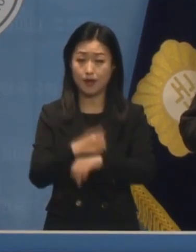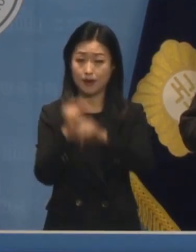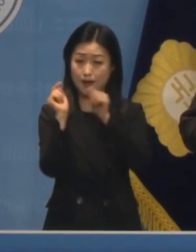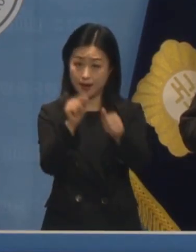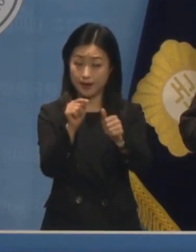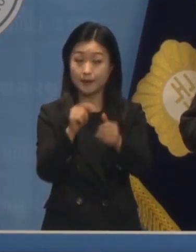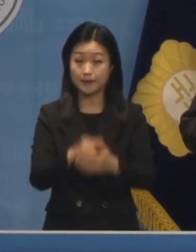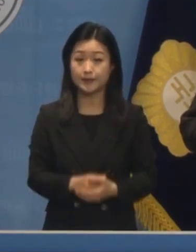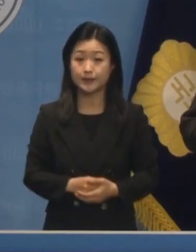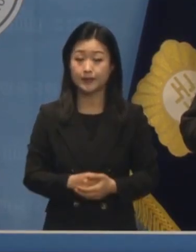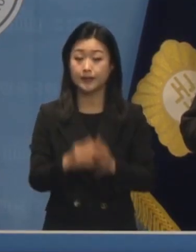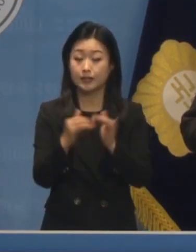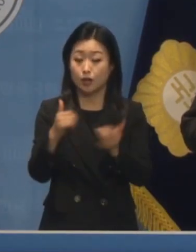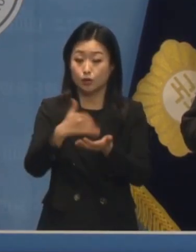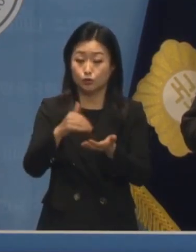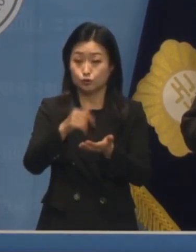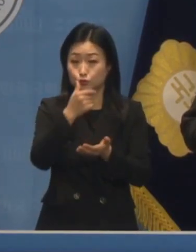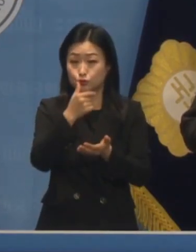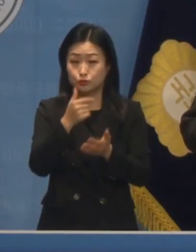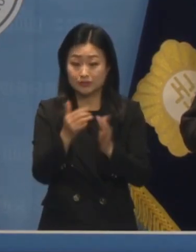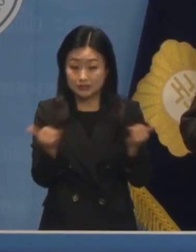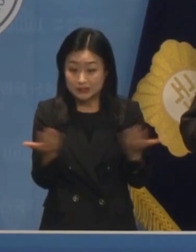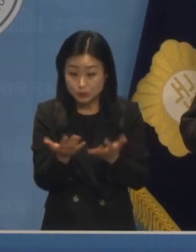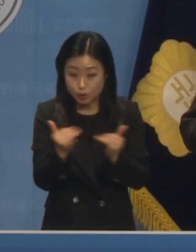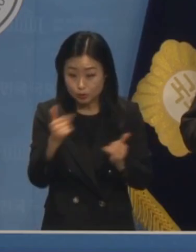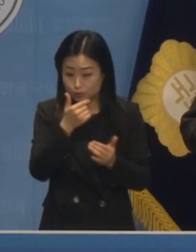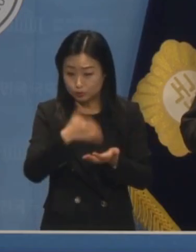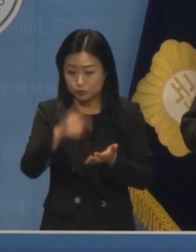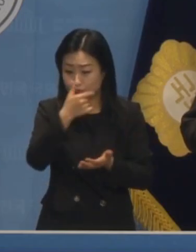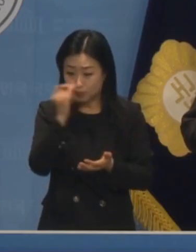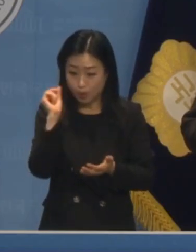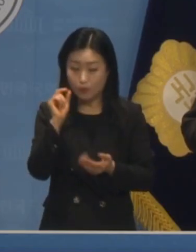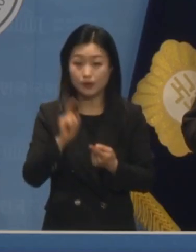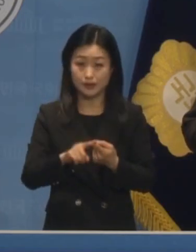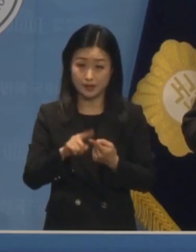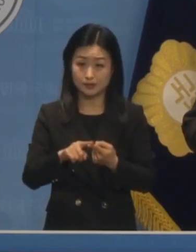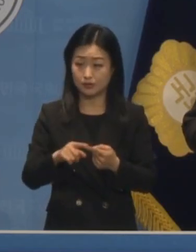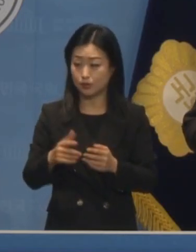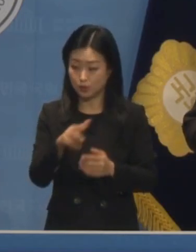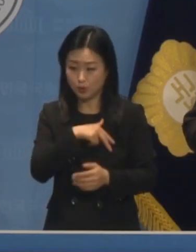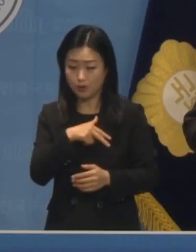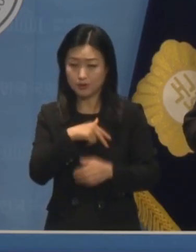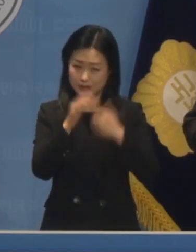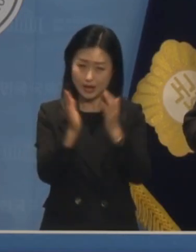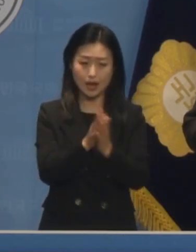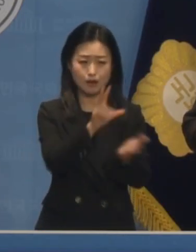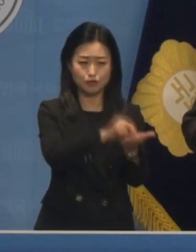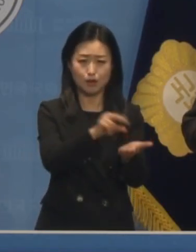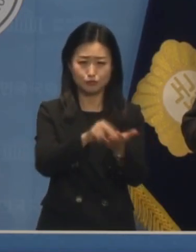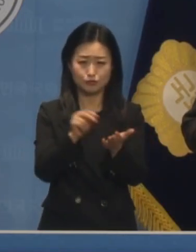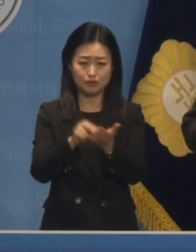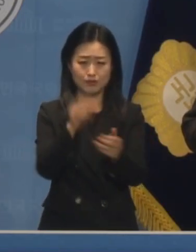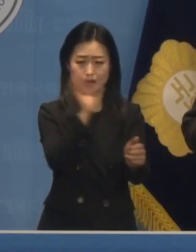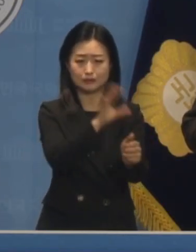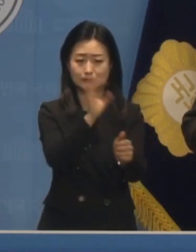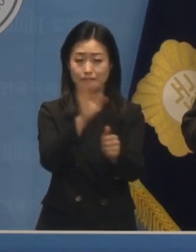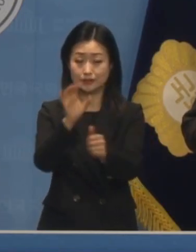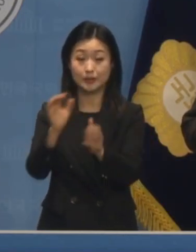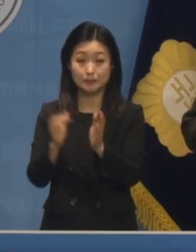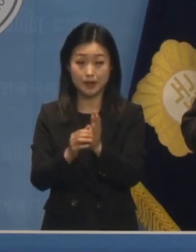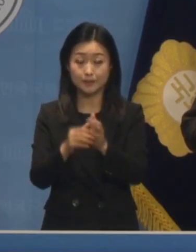부조 문제는 여러 원들의 지적이 있었던 그런 사안입니다 이학재 사장도 지금의 인천공항이